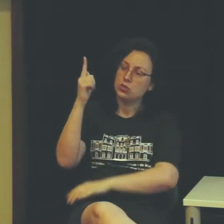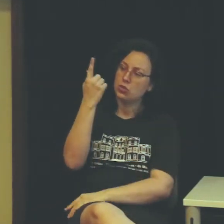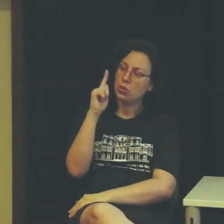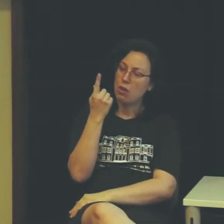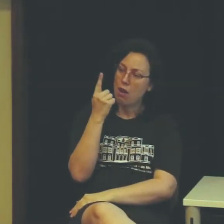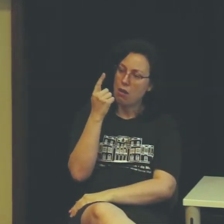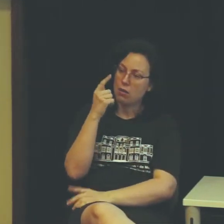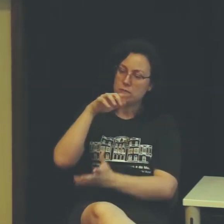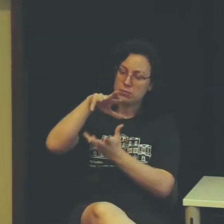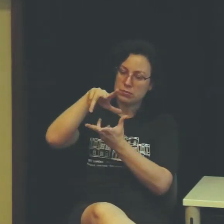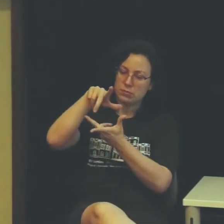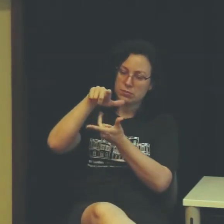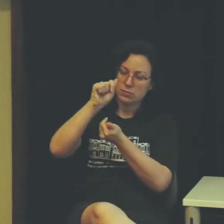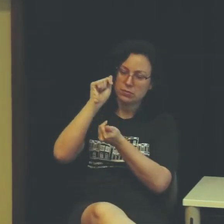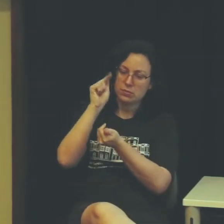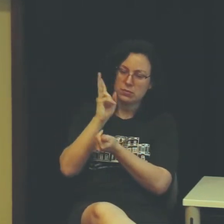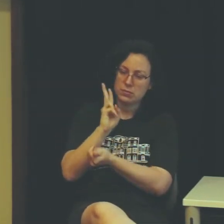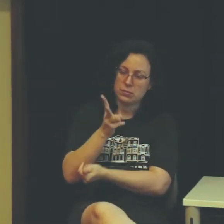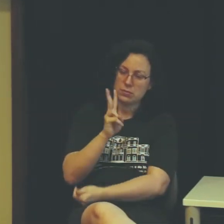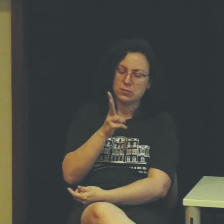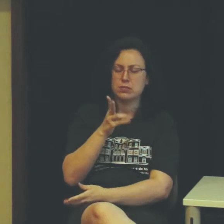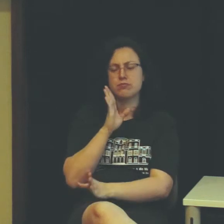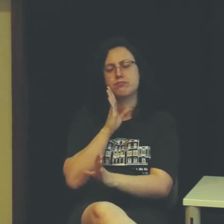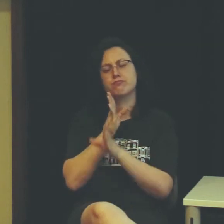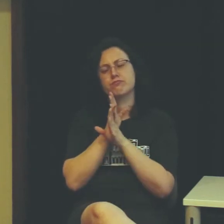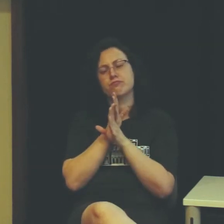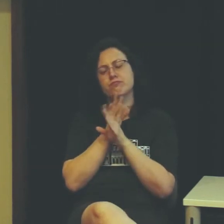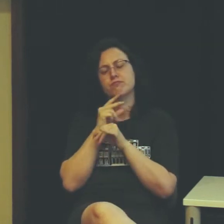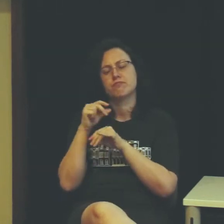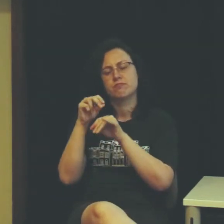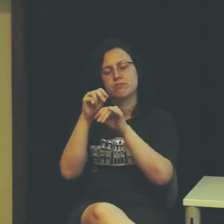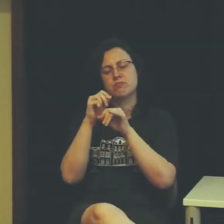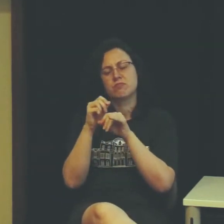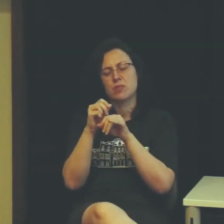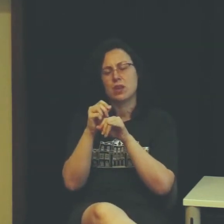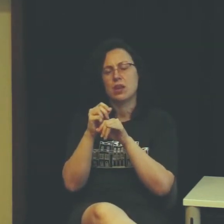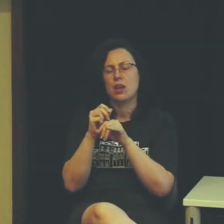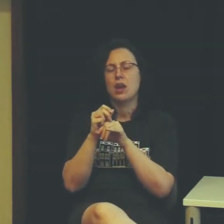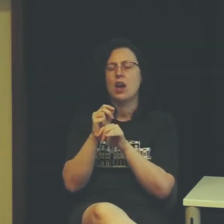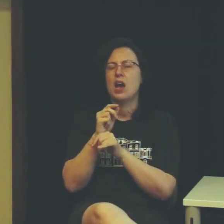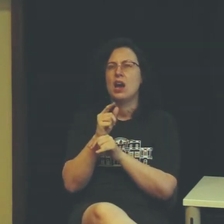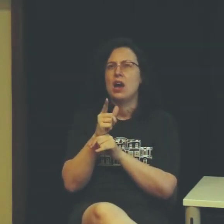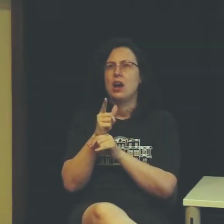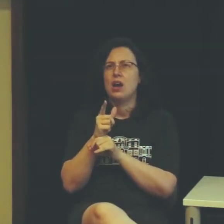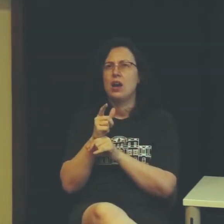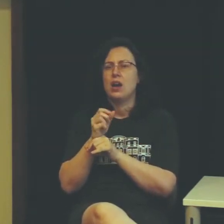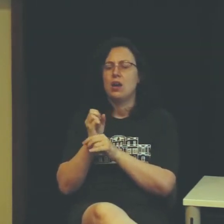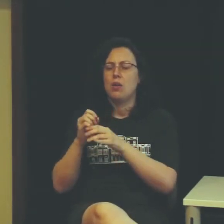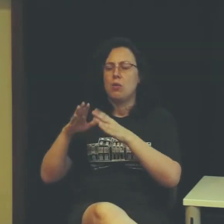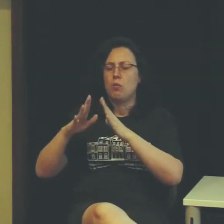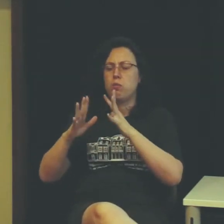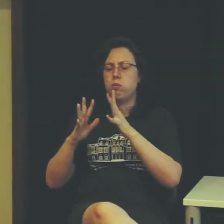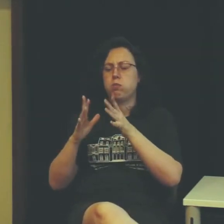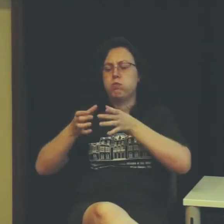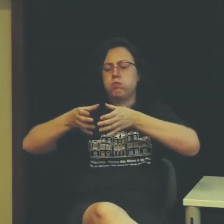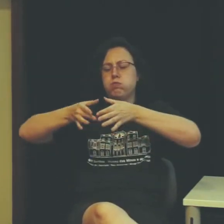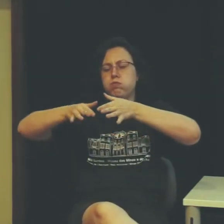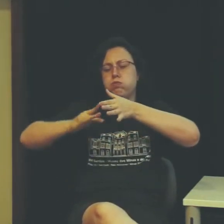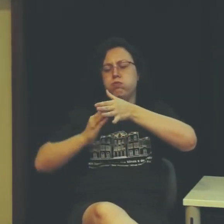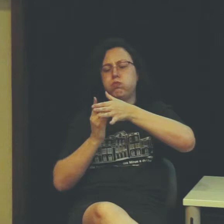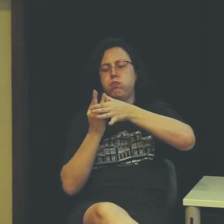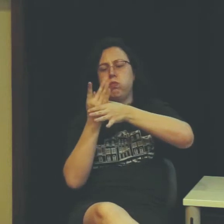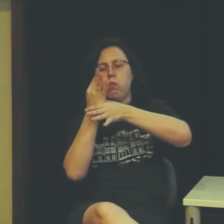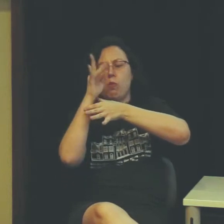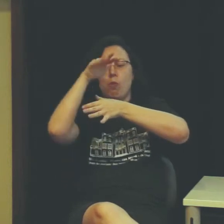esses minerais se concentram devido a derramamentos vulcânicos, devido a